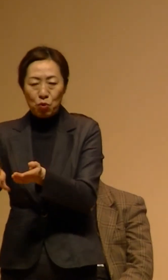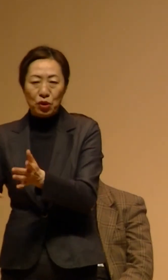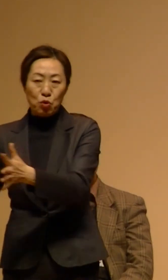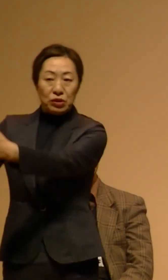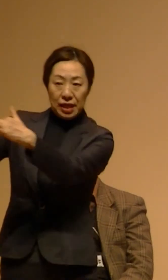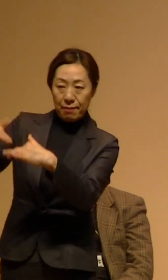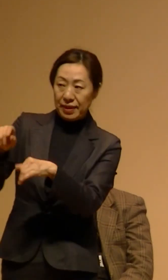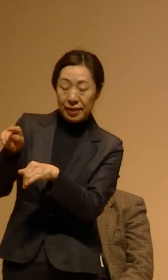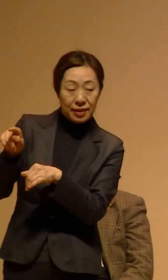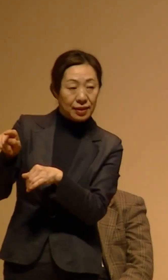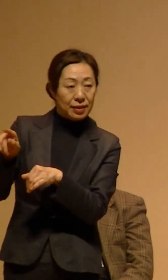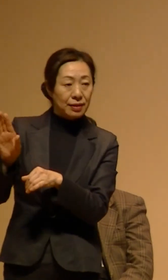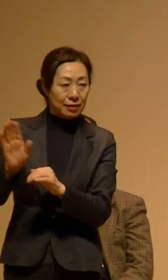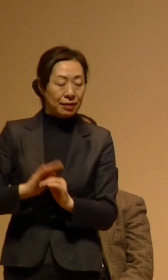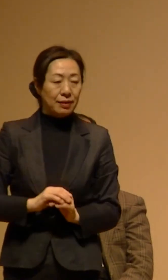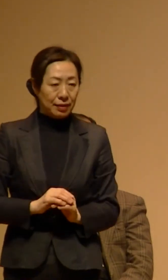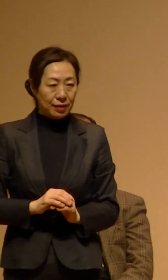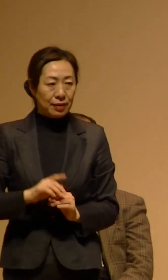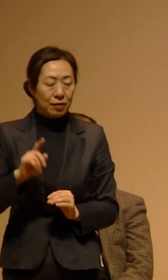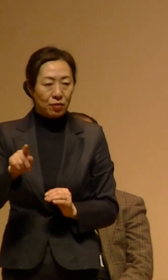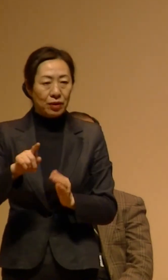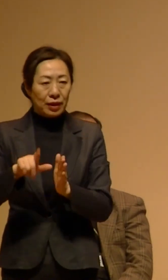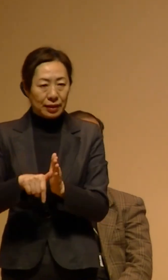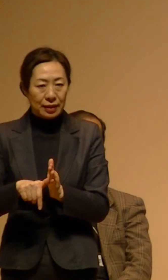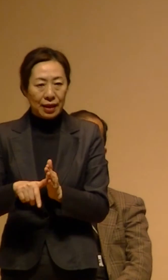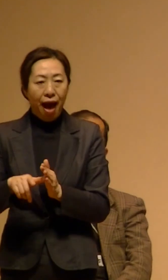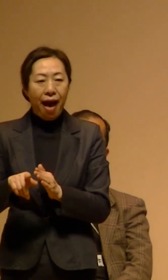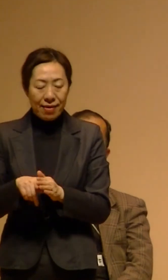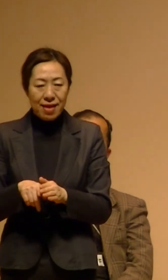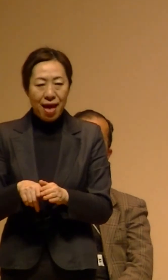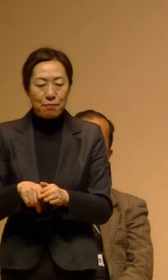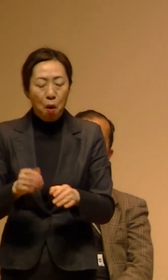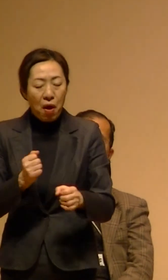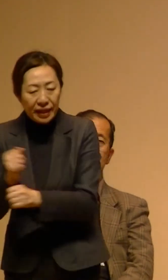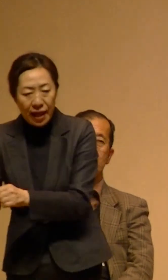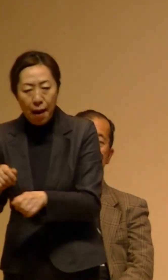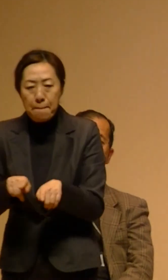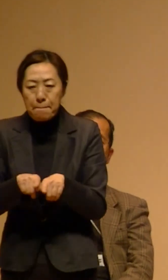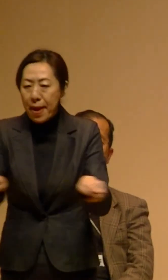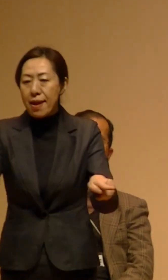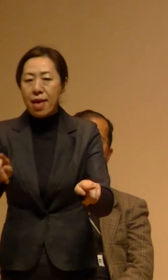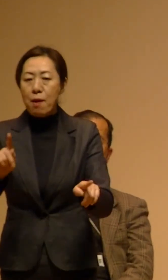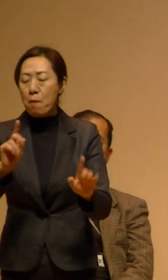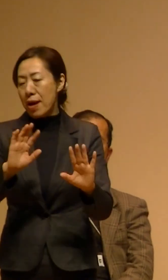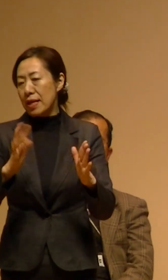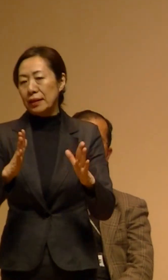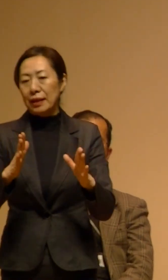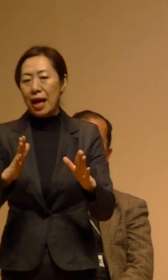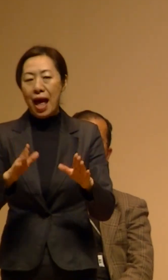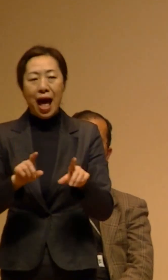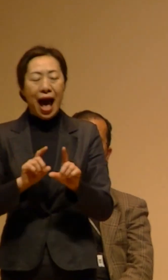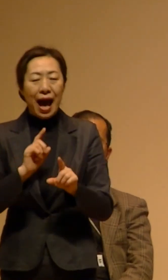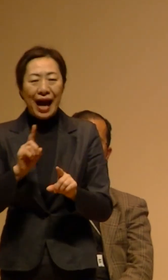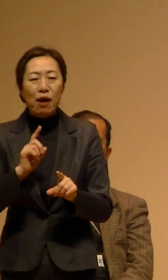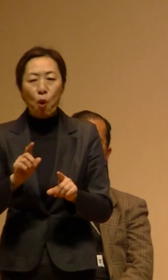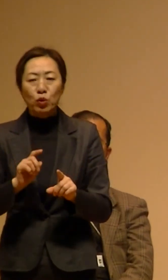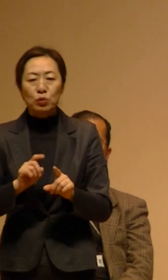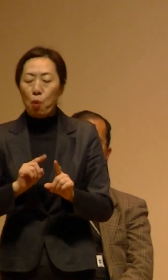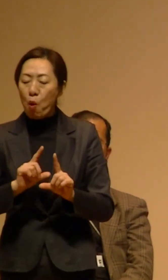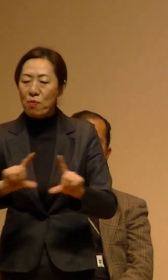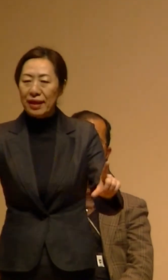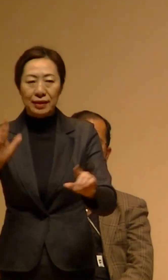えて避難命令を出しません、勧告もしません。それ